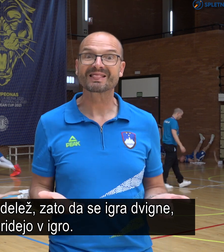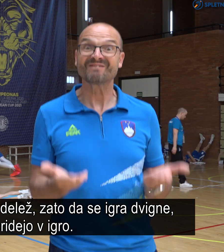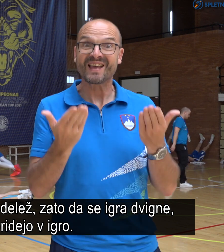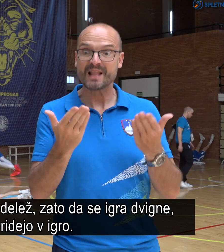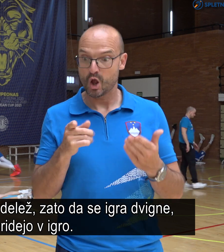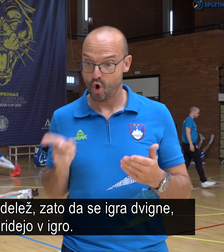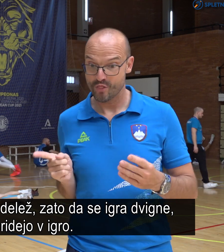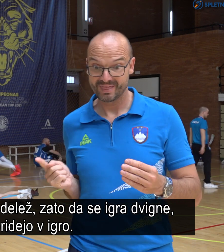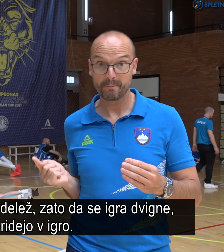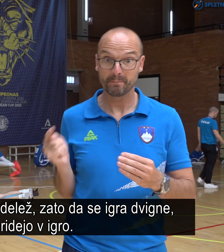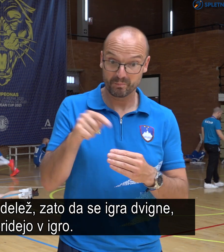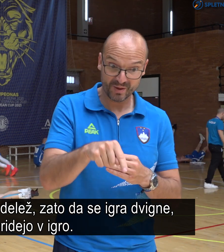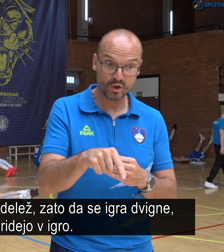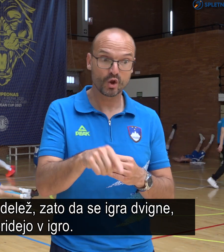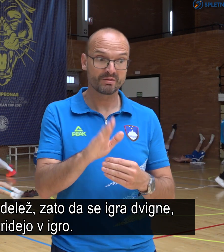pridejo v igro.